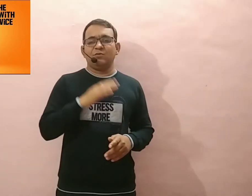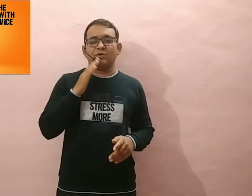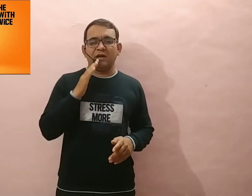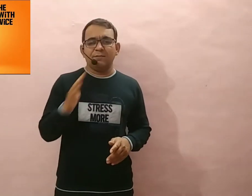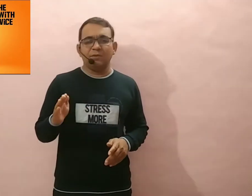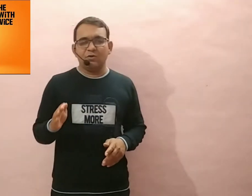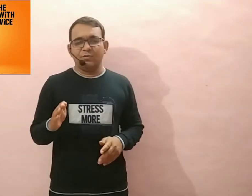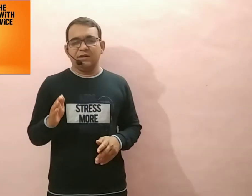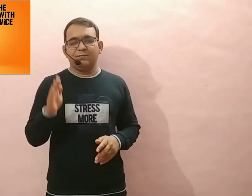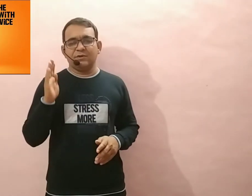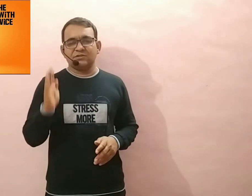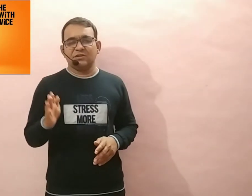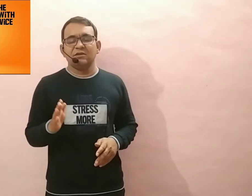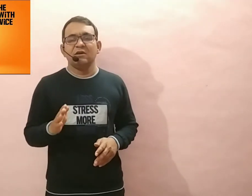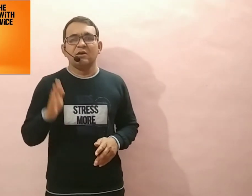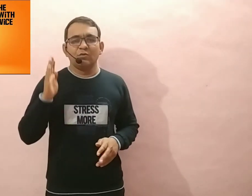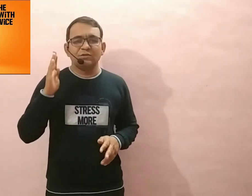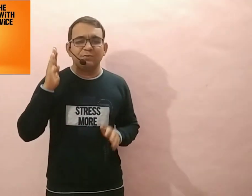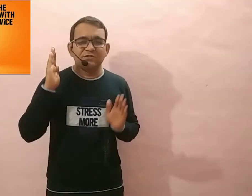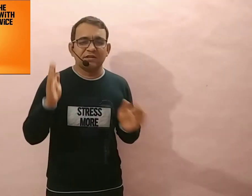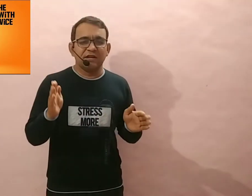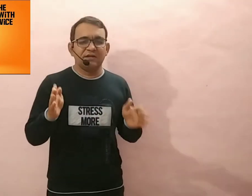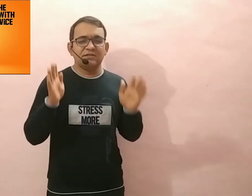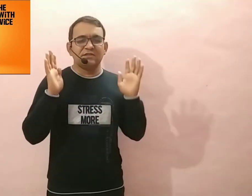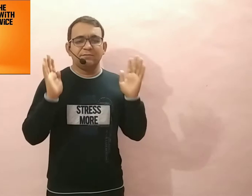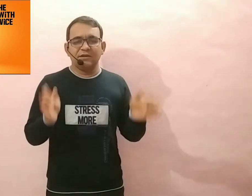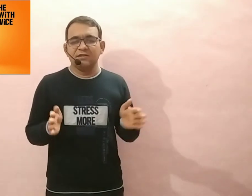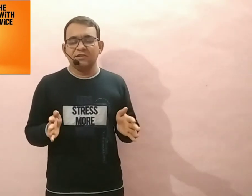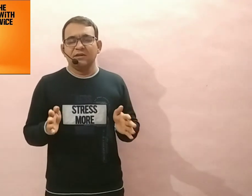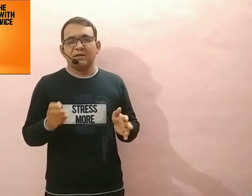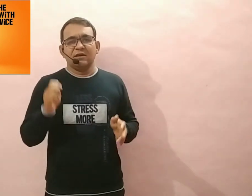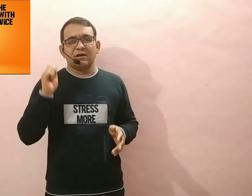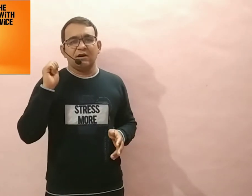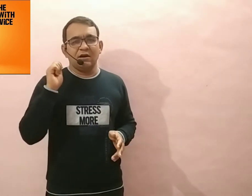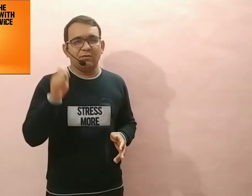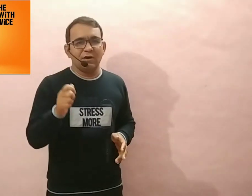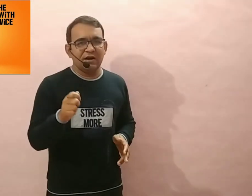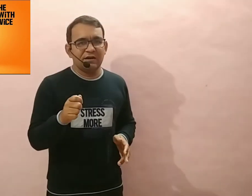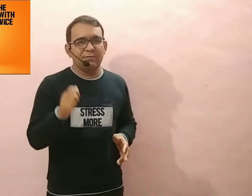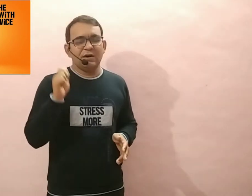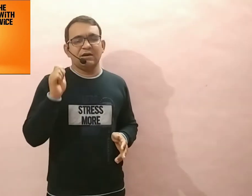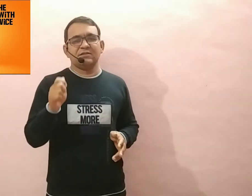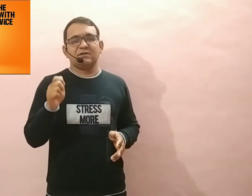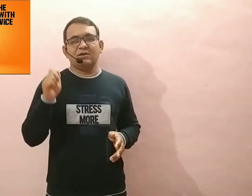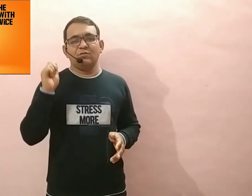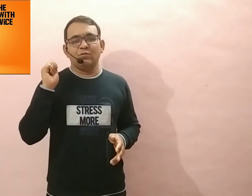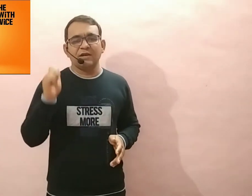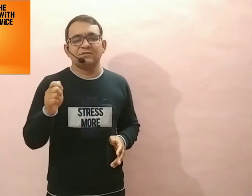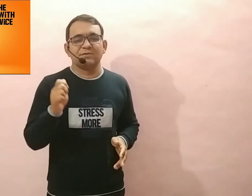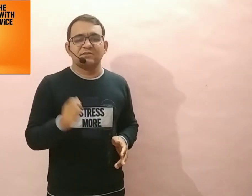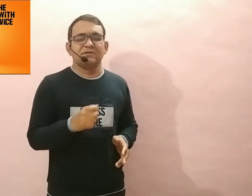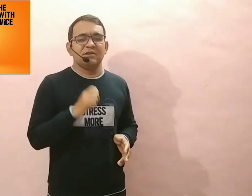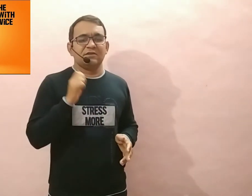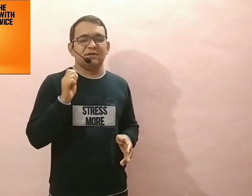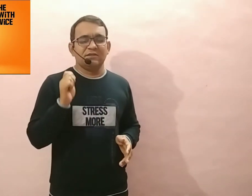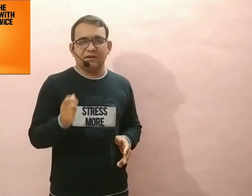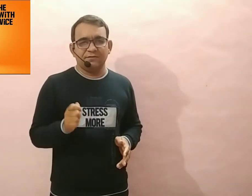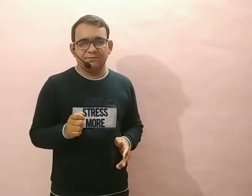फॉर एम्पावरमेंट पर्सन विथ फिजिकल डिसेबिलिटी का अवार्ड भारत के वाइस प्रेसिडेंट ने दिया।